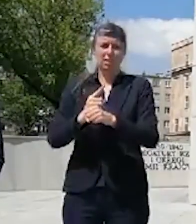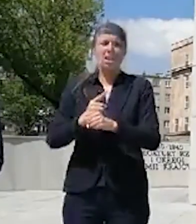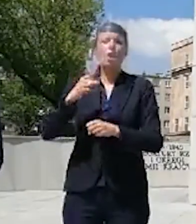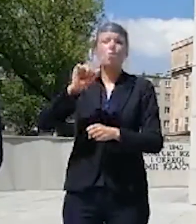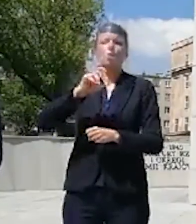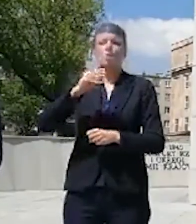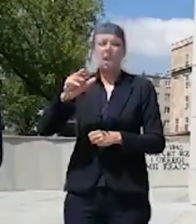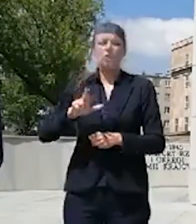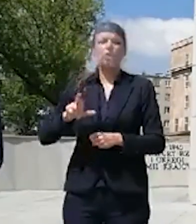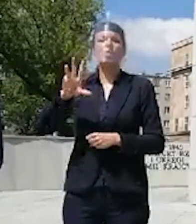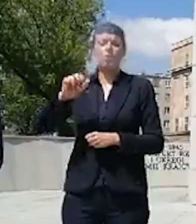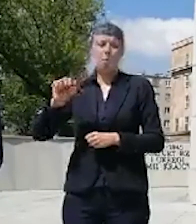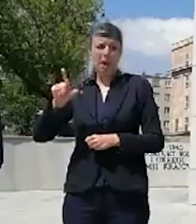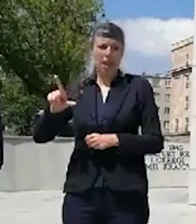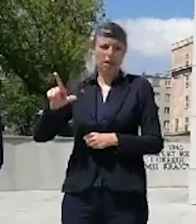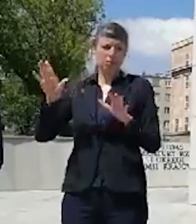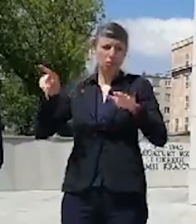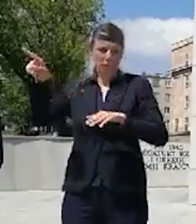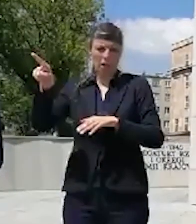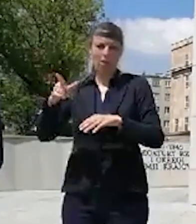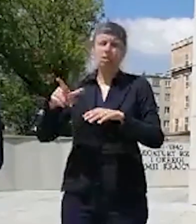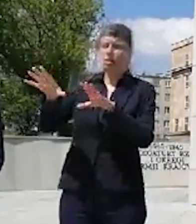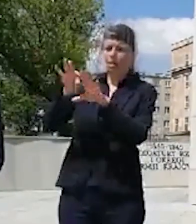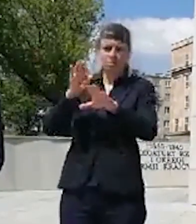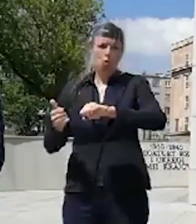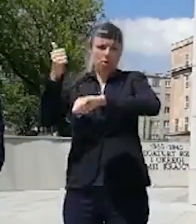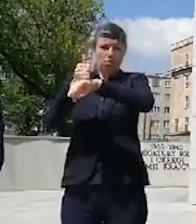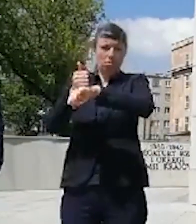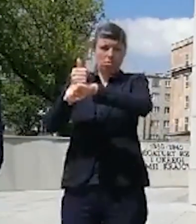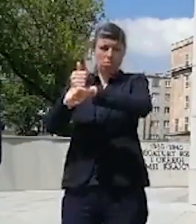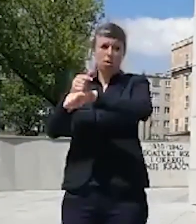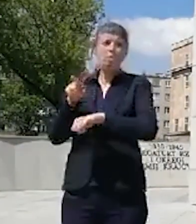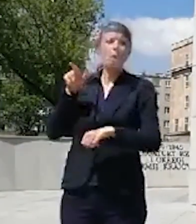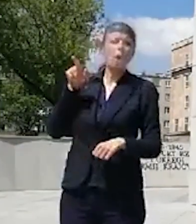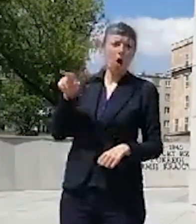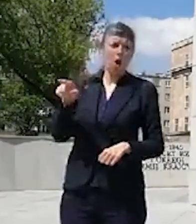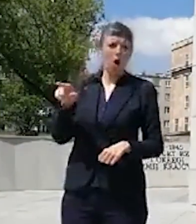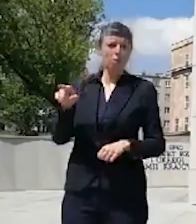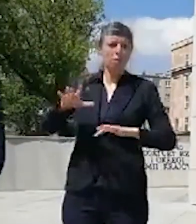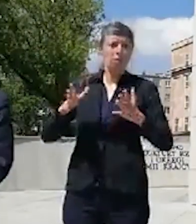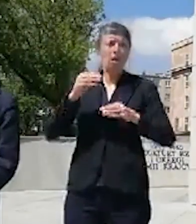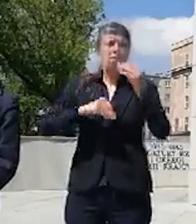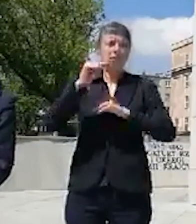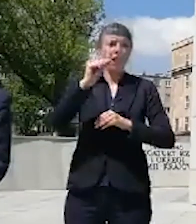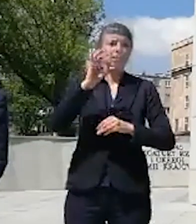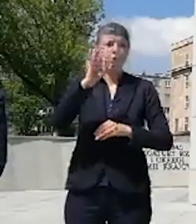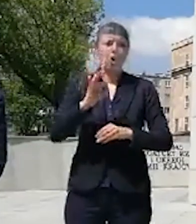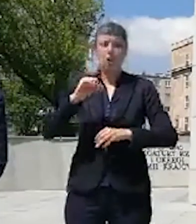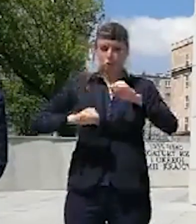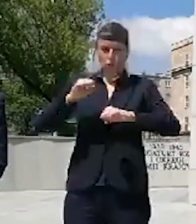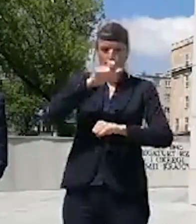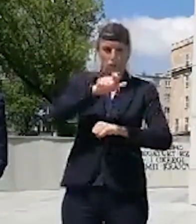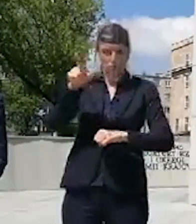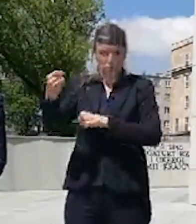Wróbla. To on jest osobą przedstawioną przez zgromadzenie, przez większość sędziów w tym